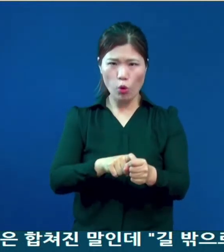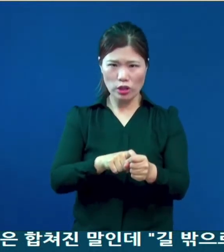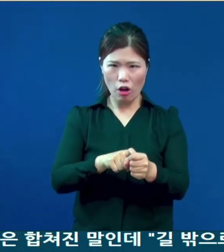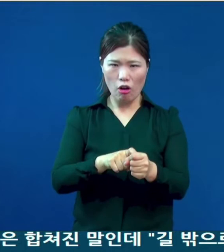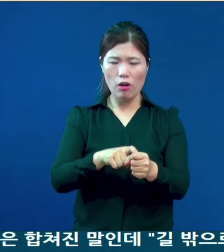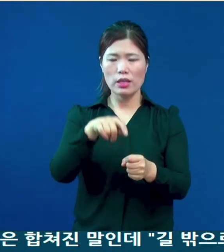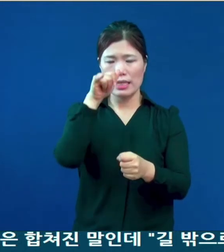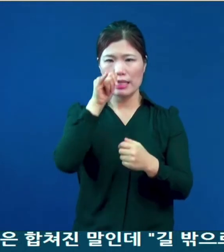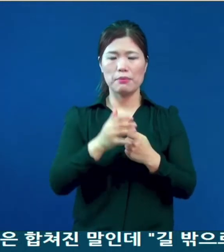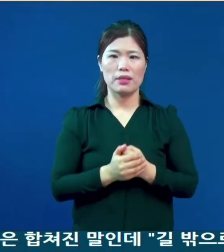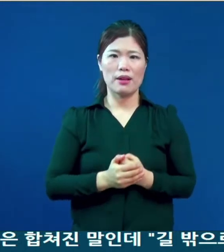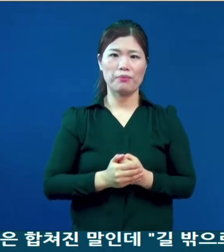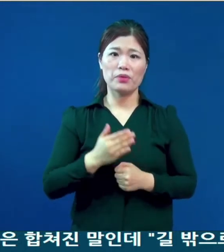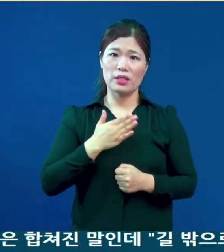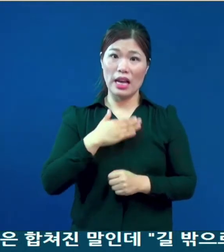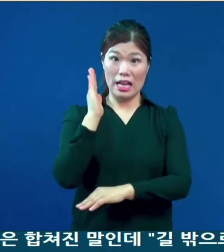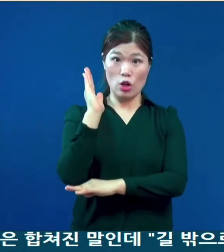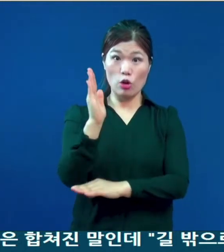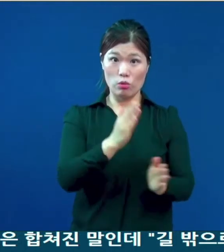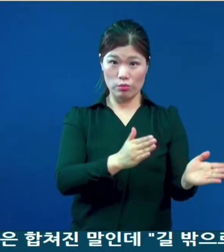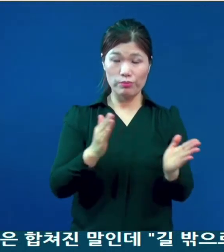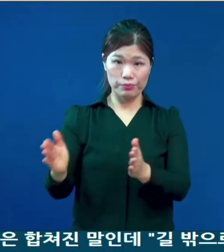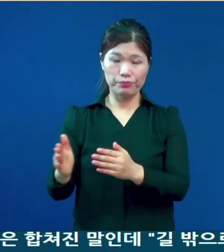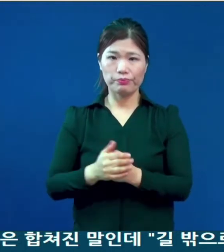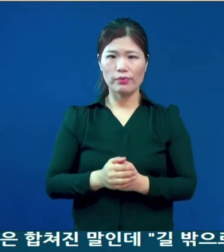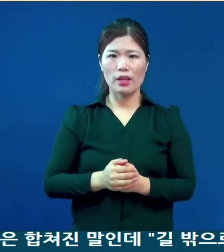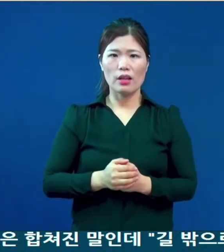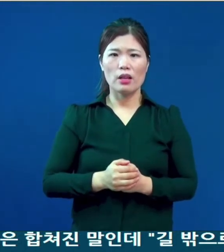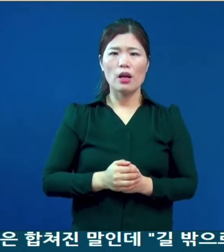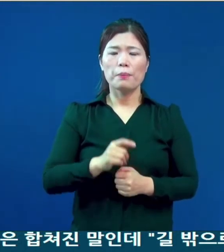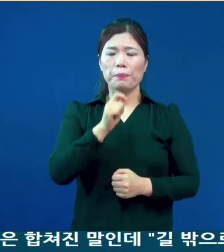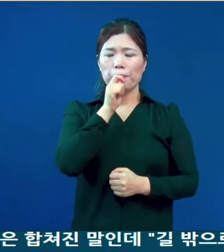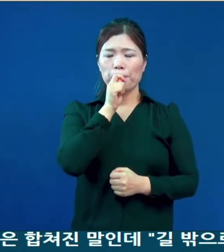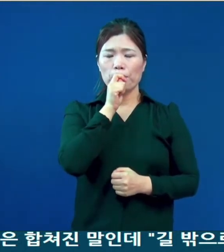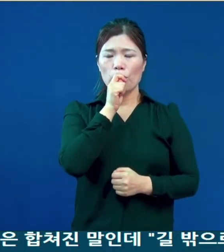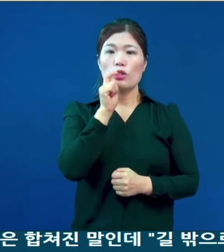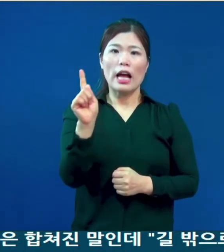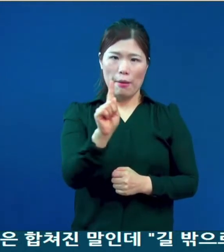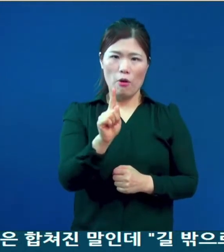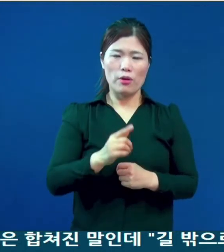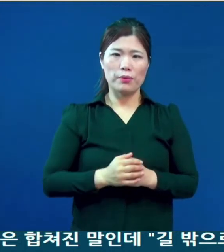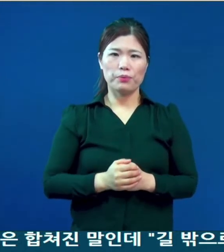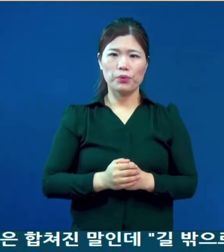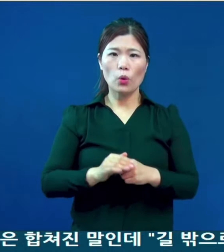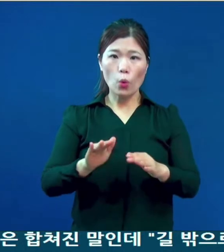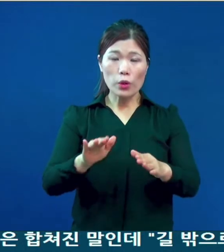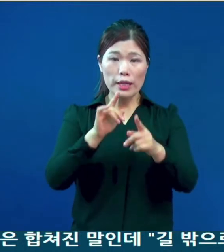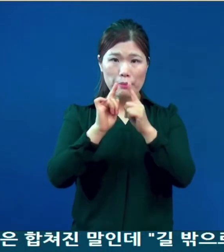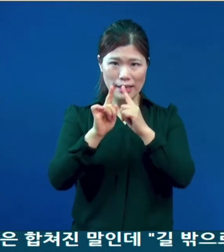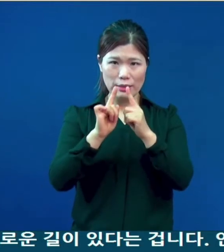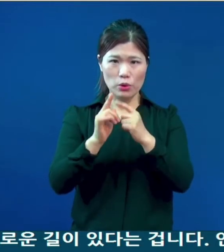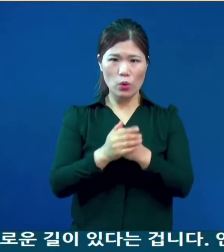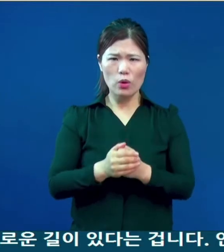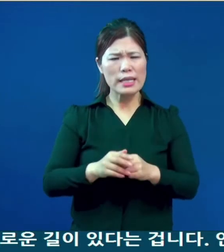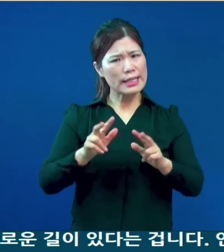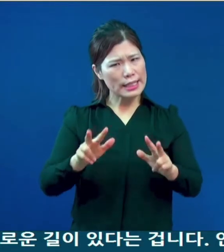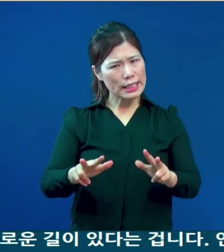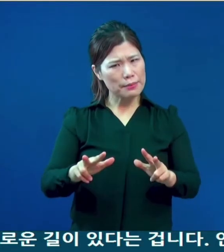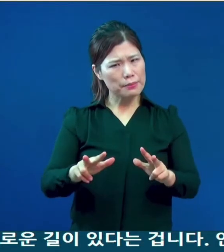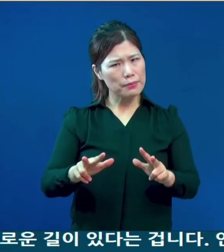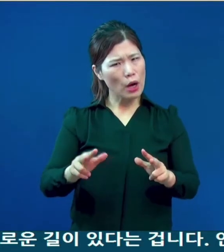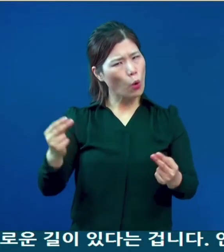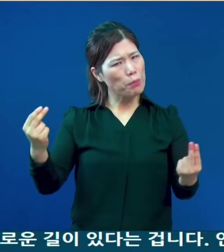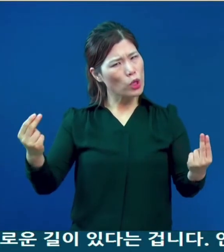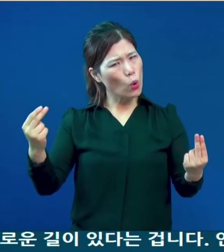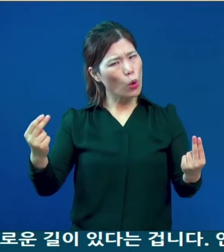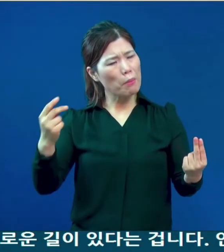말씀을 준비하면서 가장 오래도록 한 묵상이 이 말씀으로 지금의 시대를 잠시나마